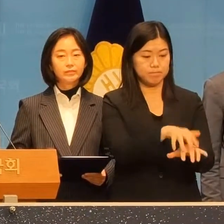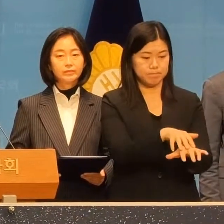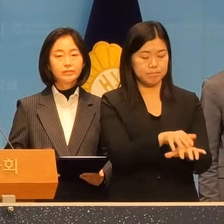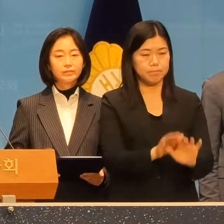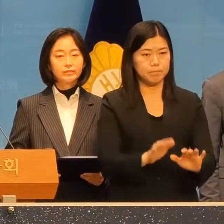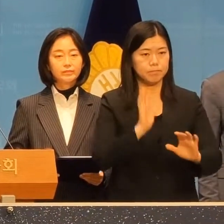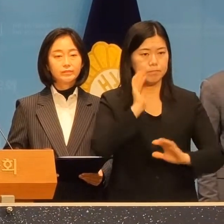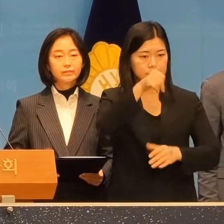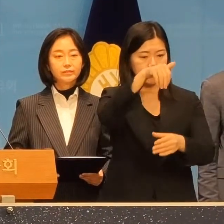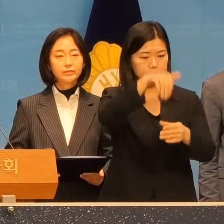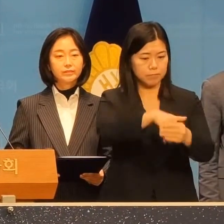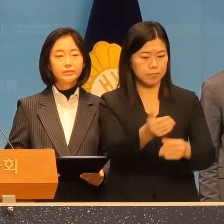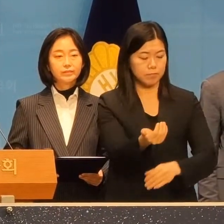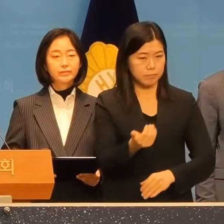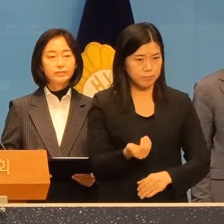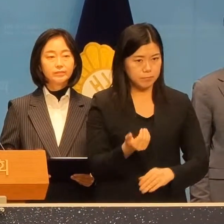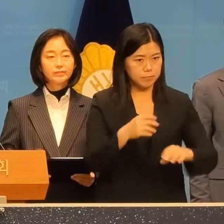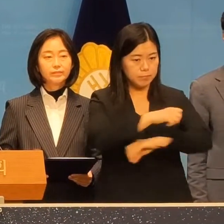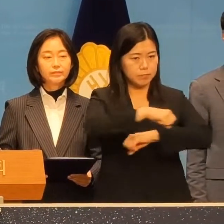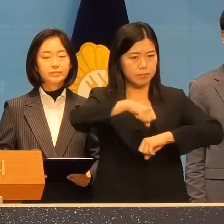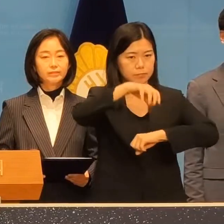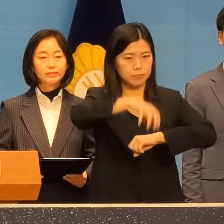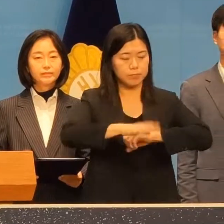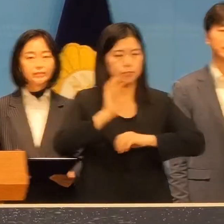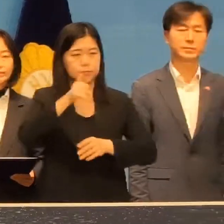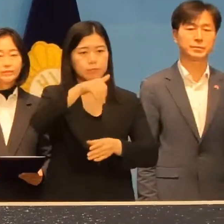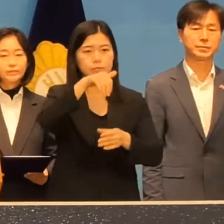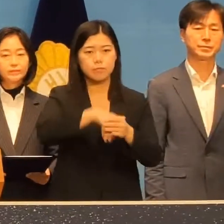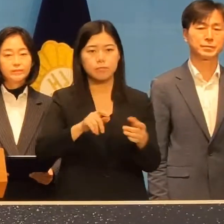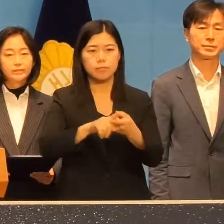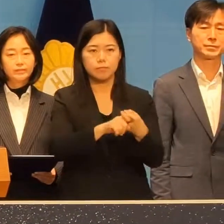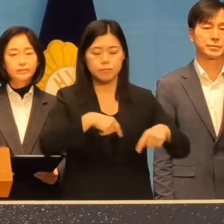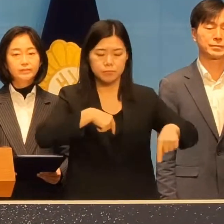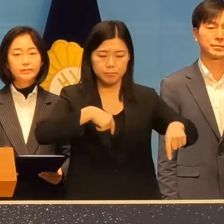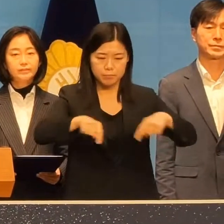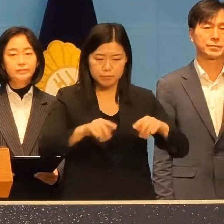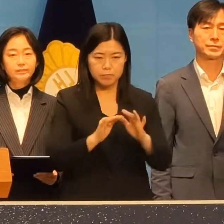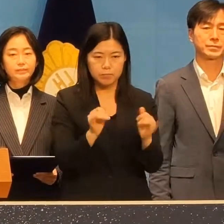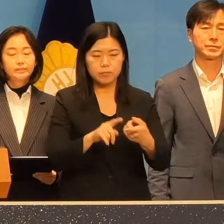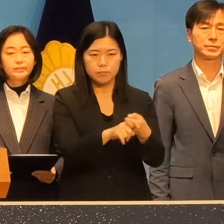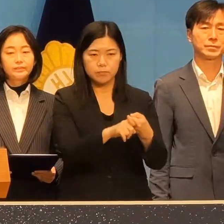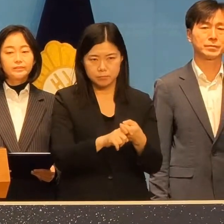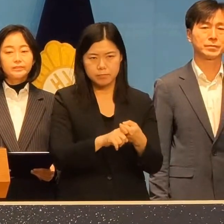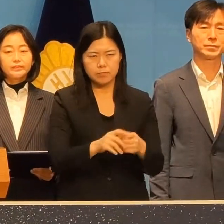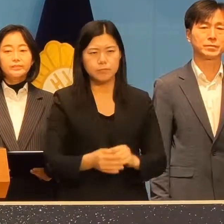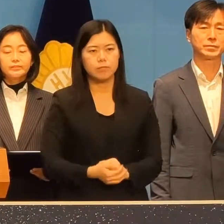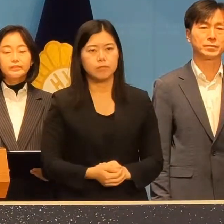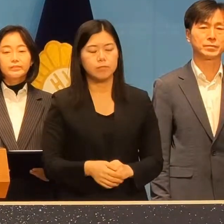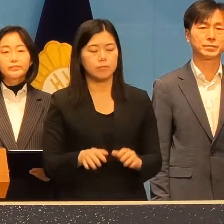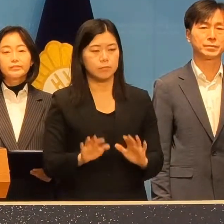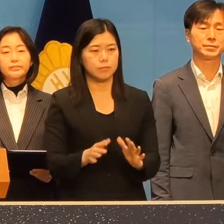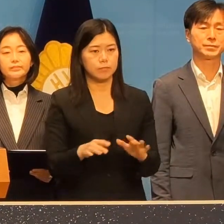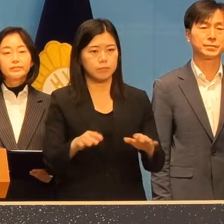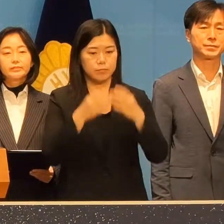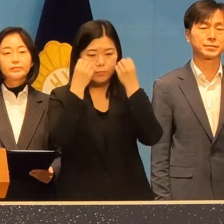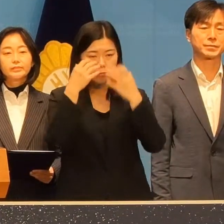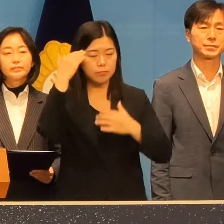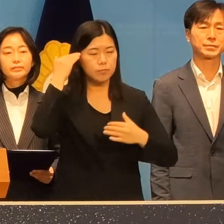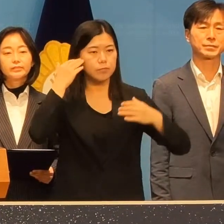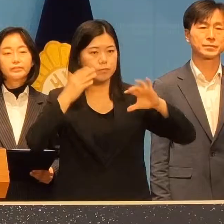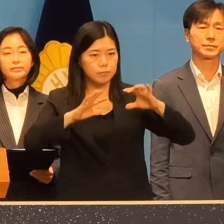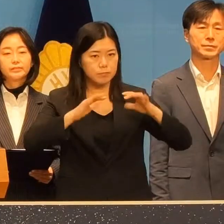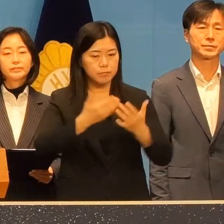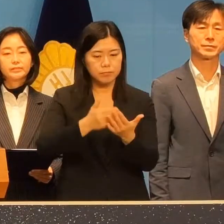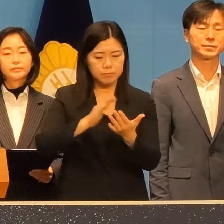선거 직전에는 광장대선 연합정치 시민연대와 제 정당이 모여 새로운 대한민국의 구체적인 개혁